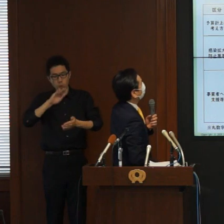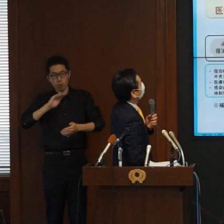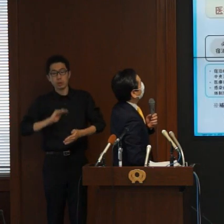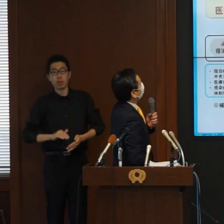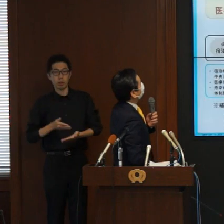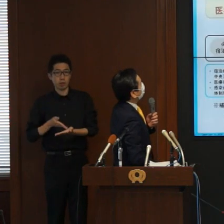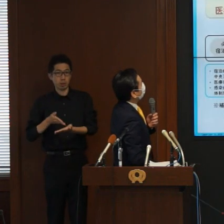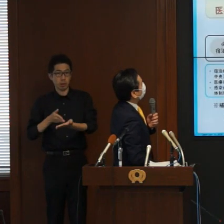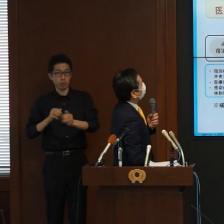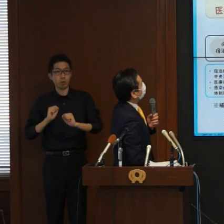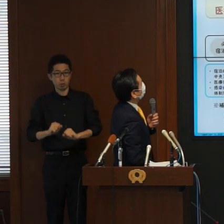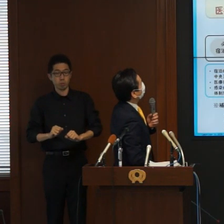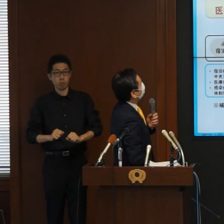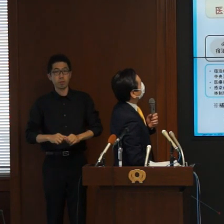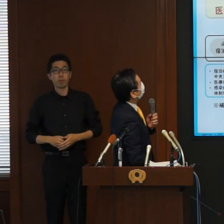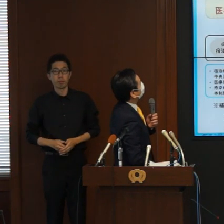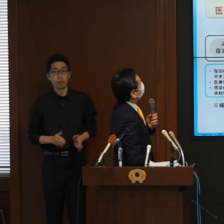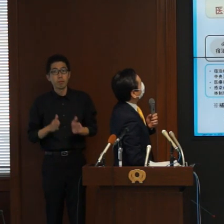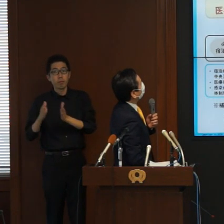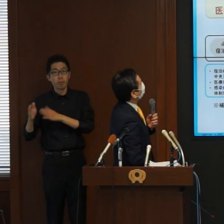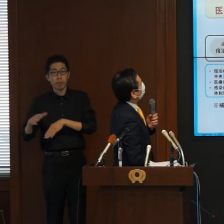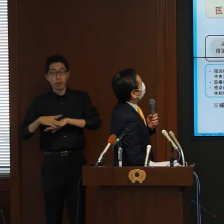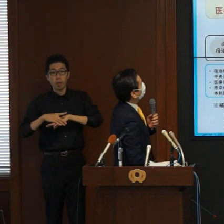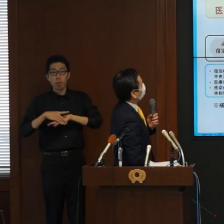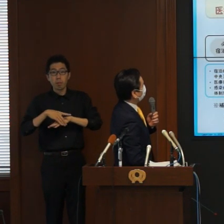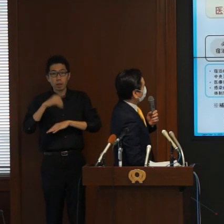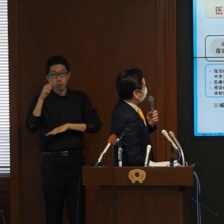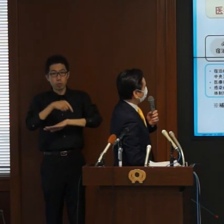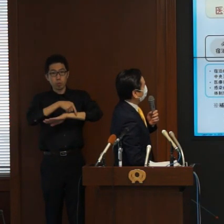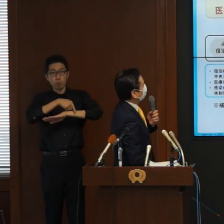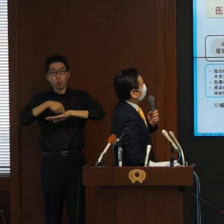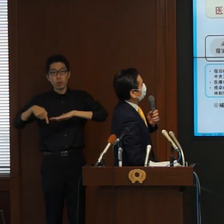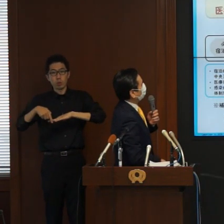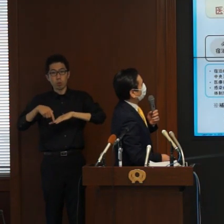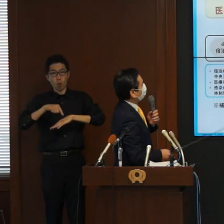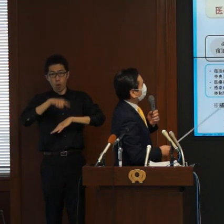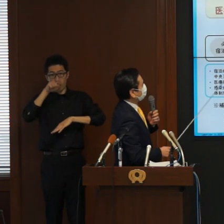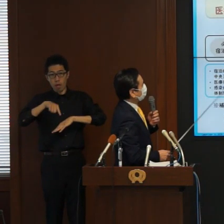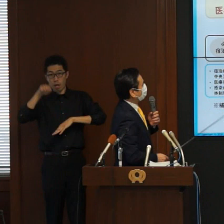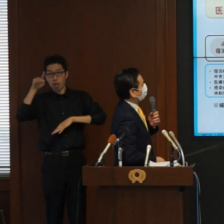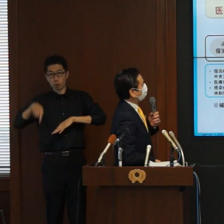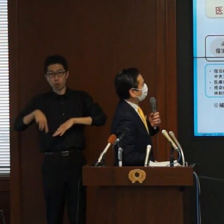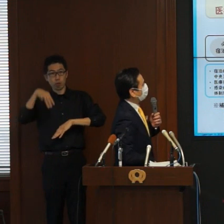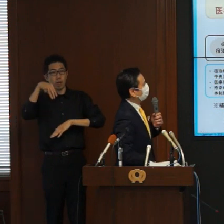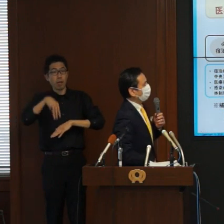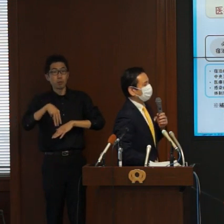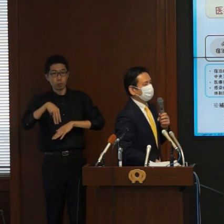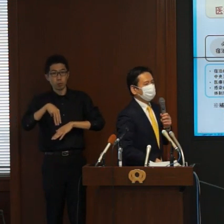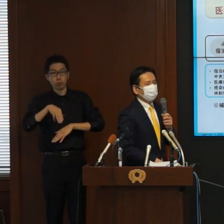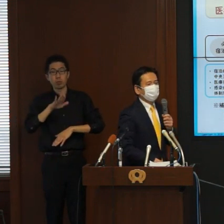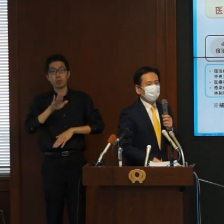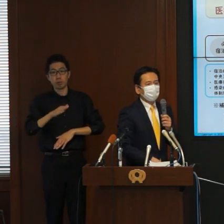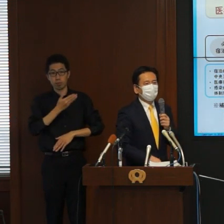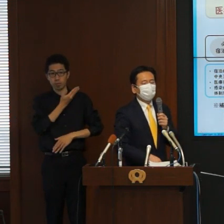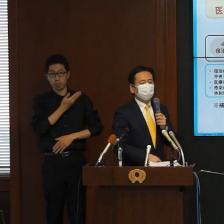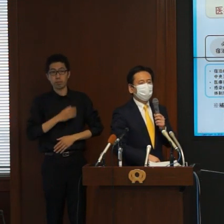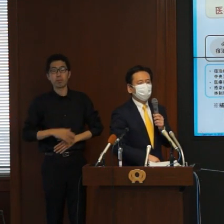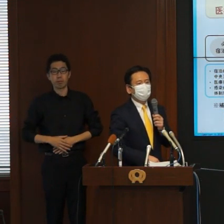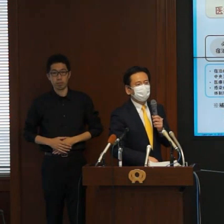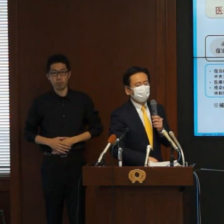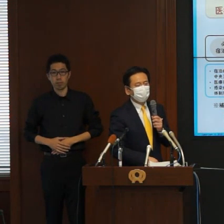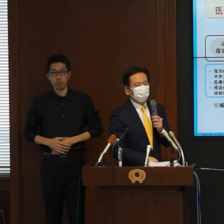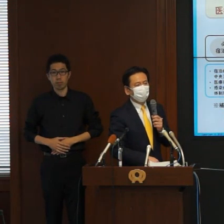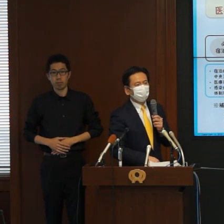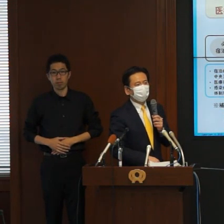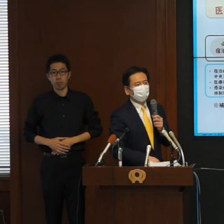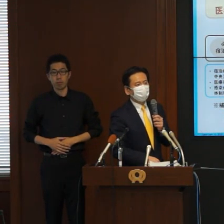い、まずプロジェクト M です。我々佐賀県がある程